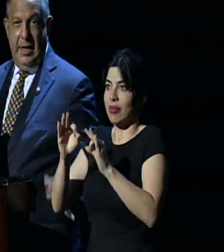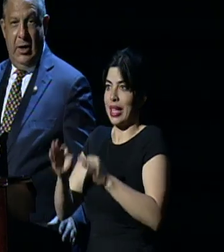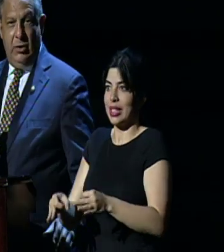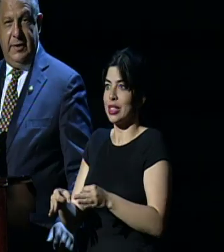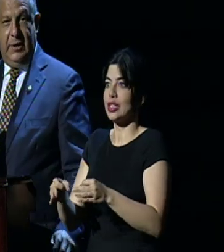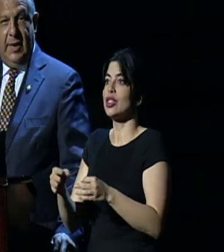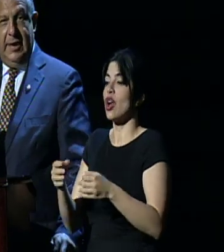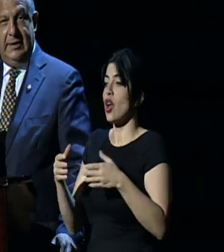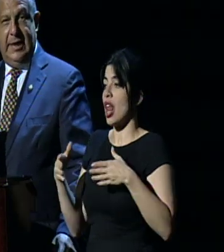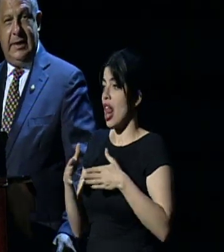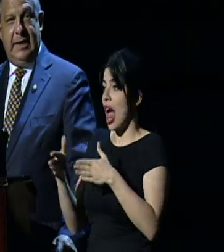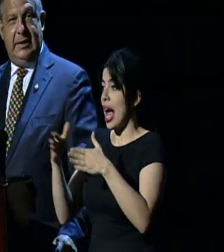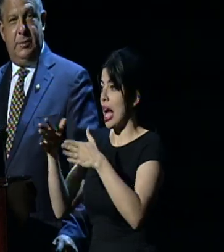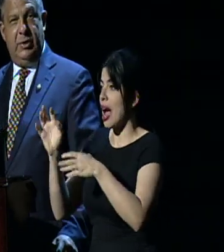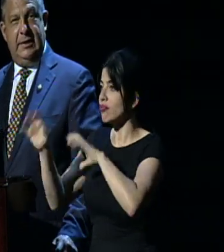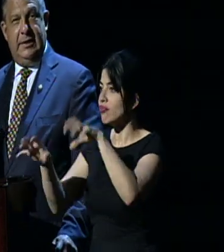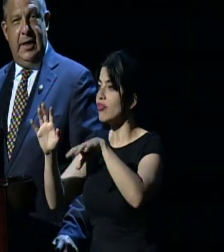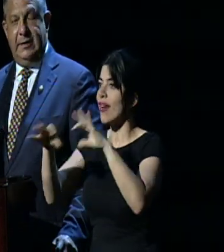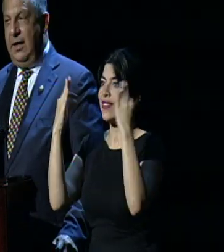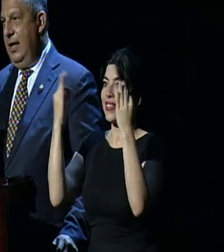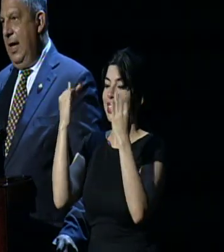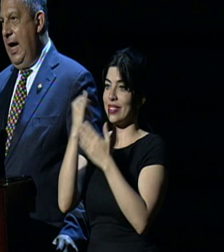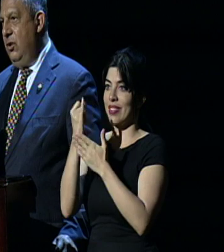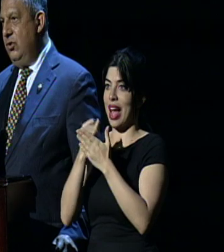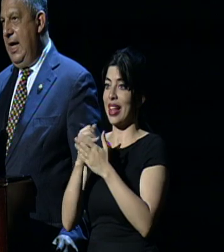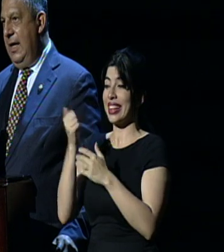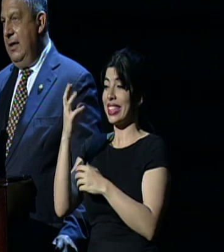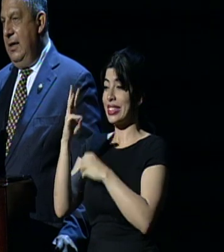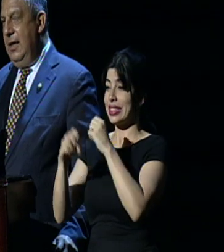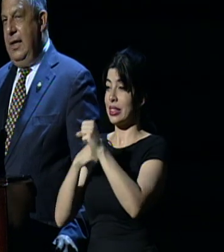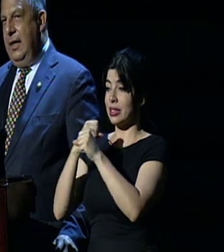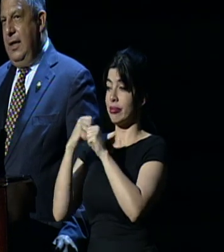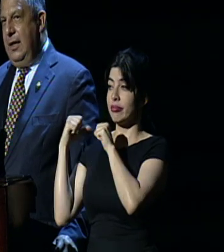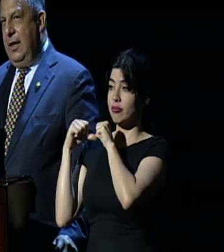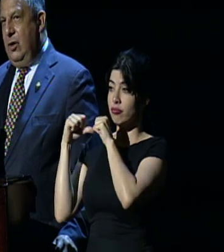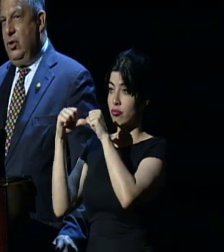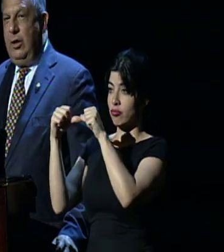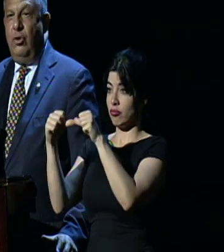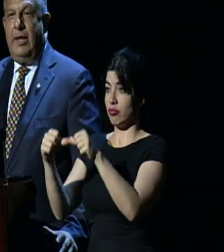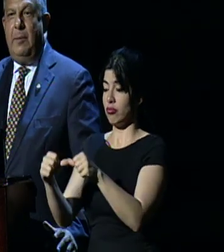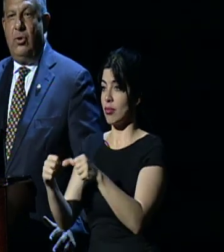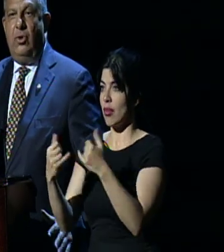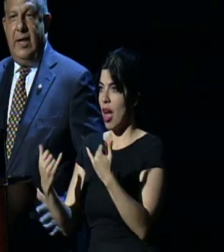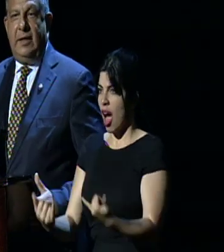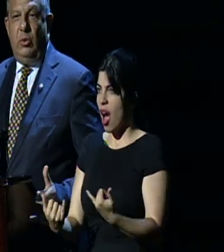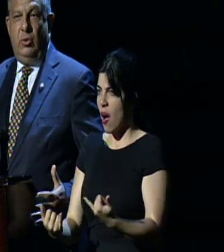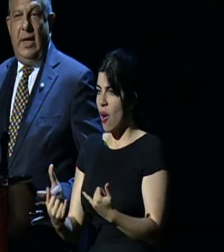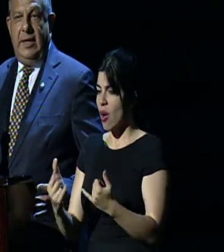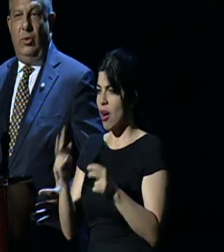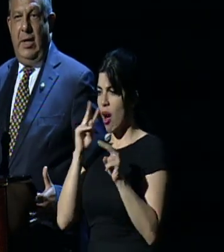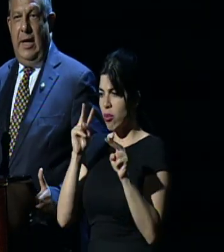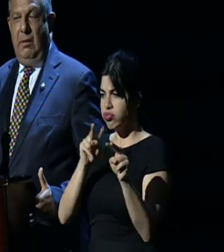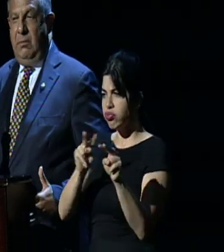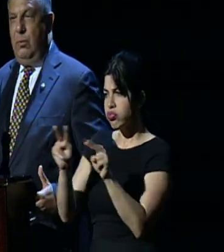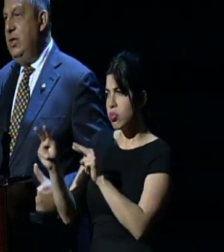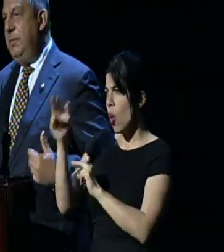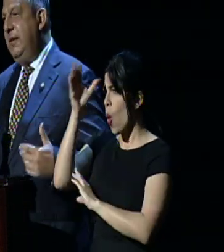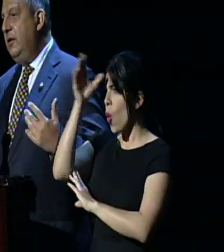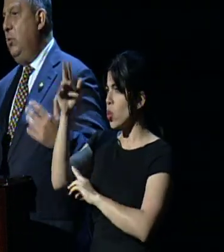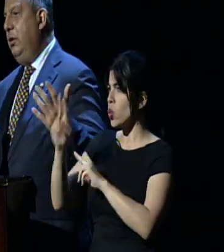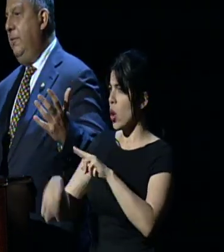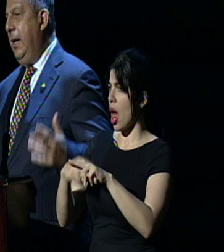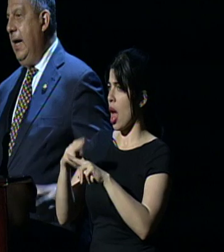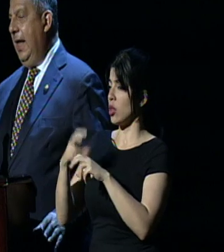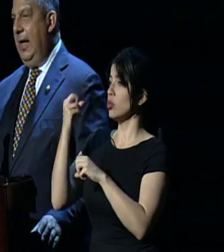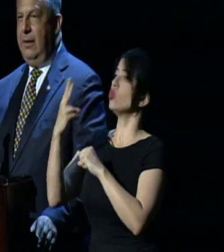calle los festivales de las artes por 16 años ya, nos encontramos con esa cultura nacional muchas